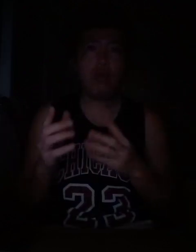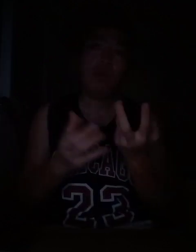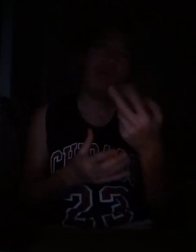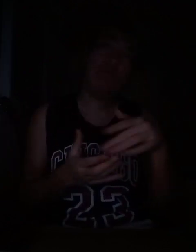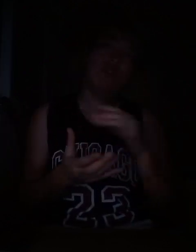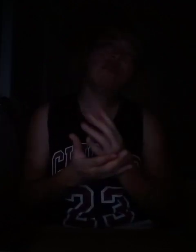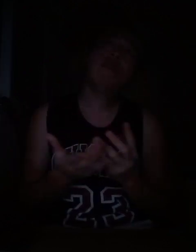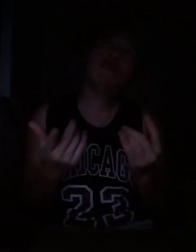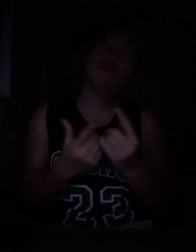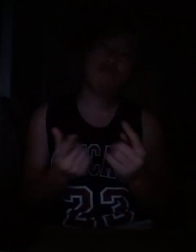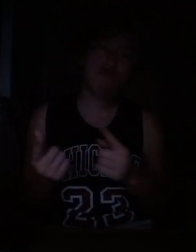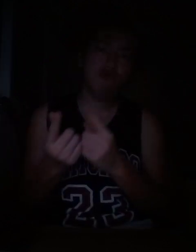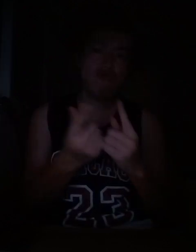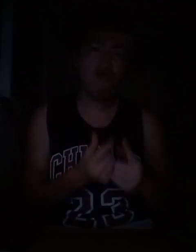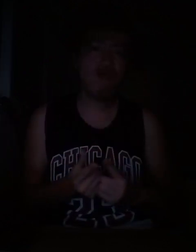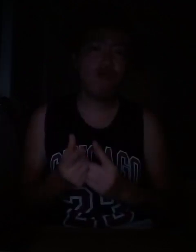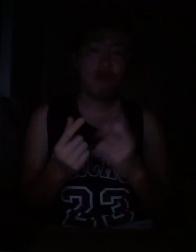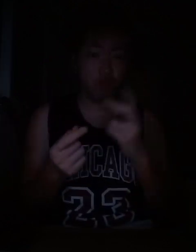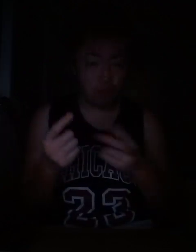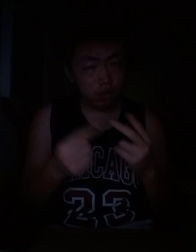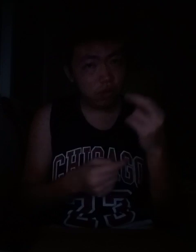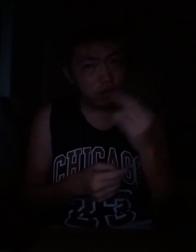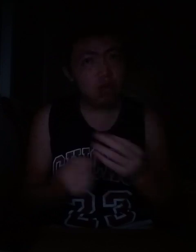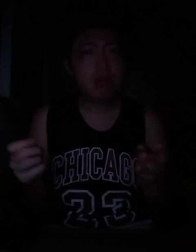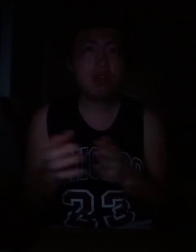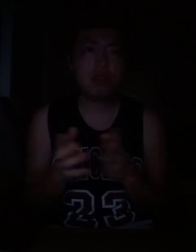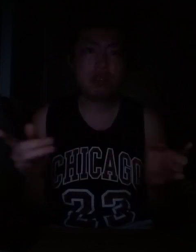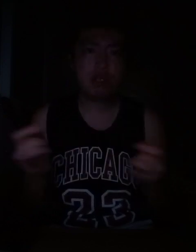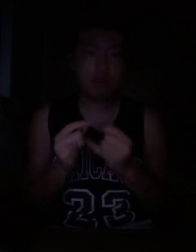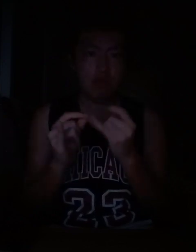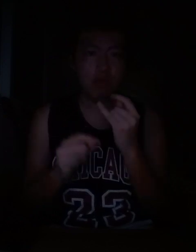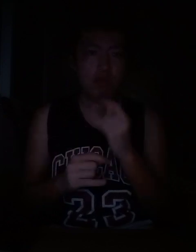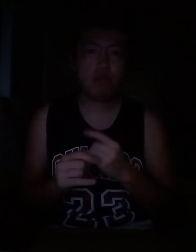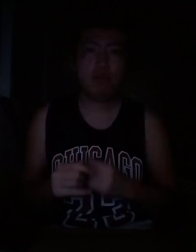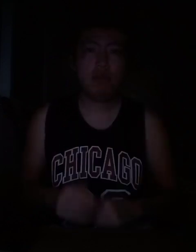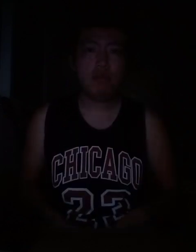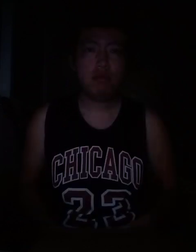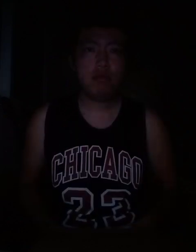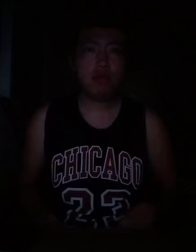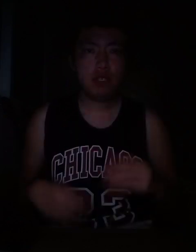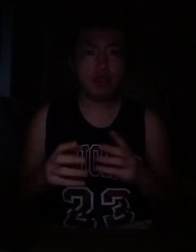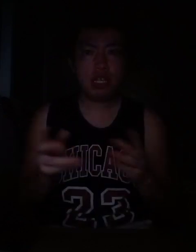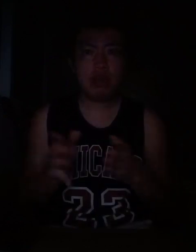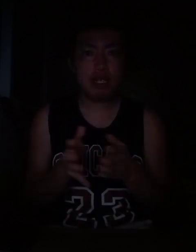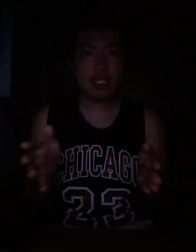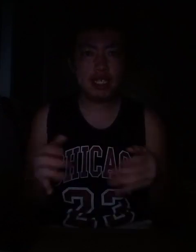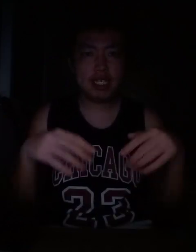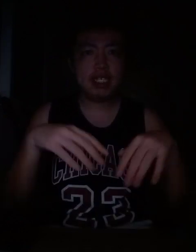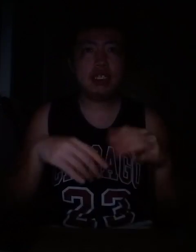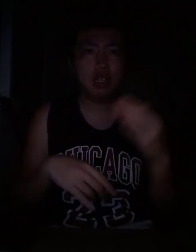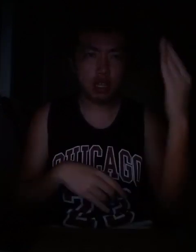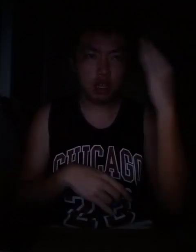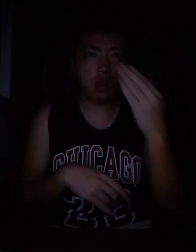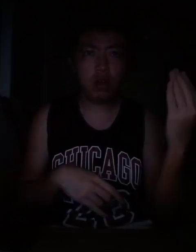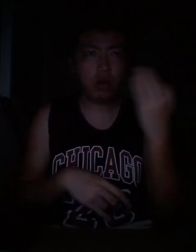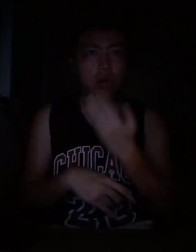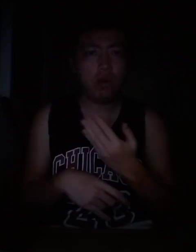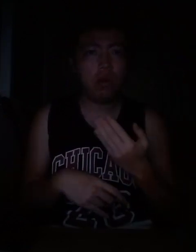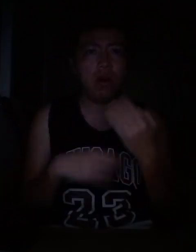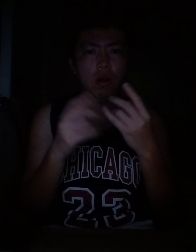TF를 긴급 구성해 한국문화체험 프로그램 등을 지원합니다. 정부는 남은 기간 이들의 안전을 최우선 목표로 8개